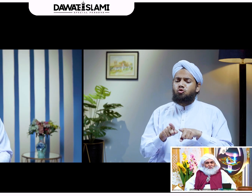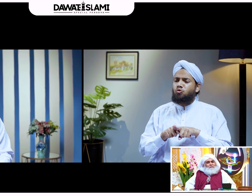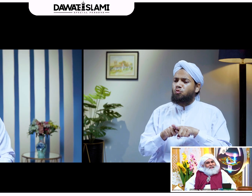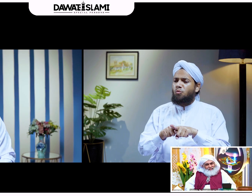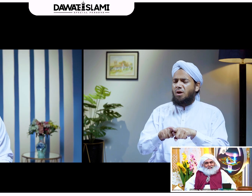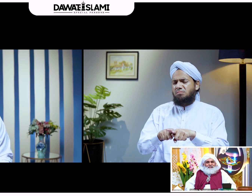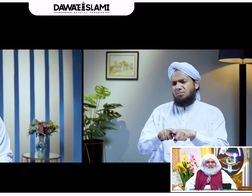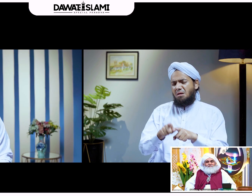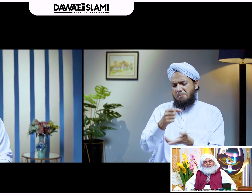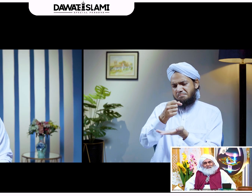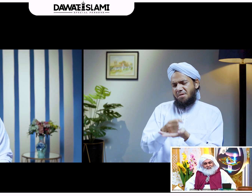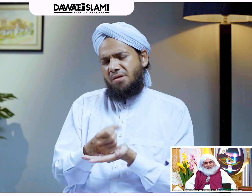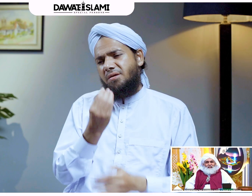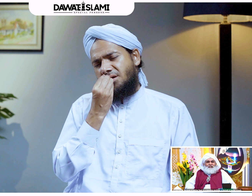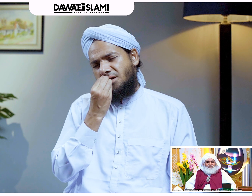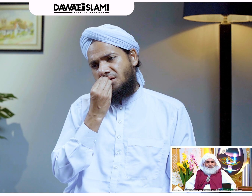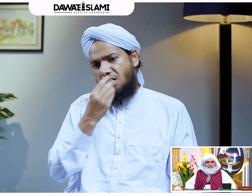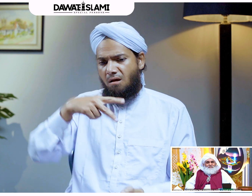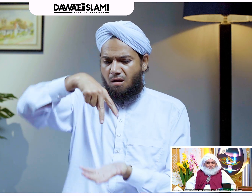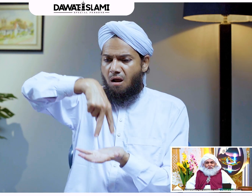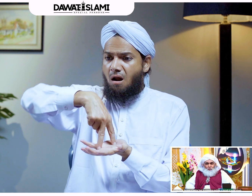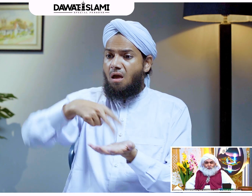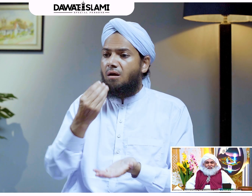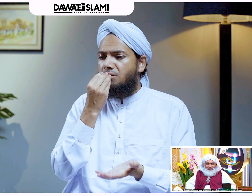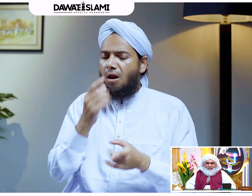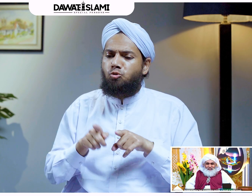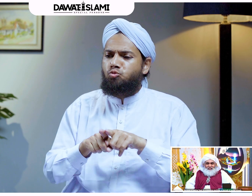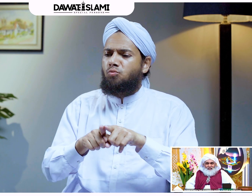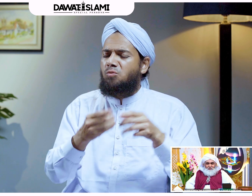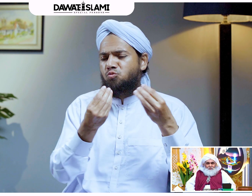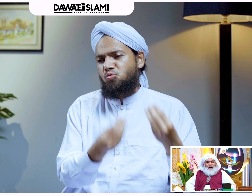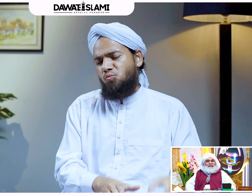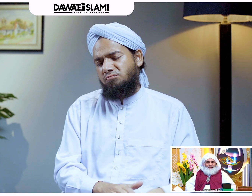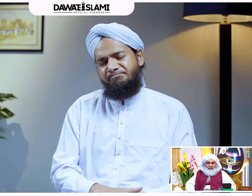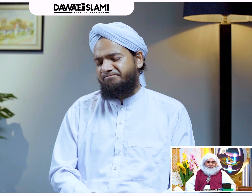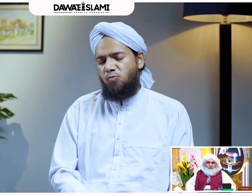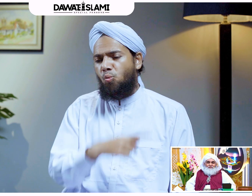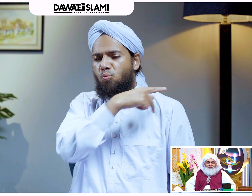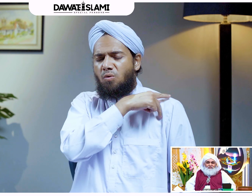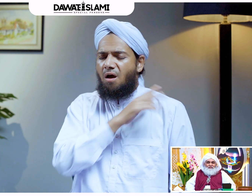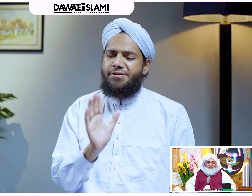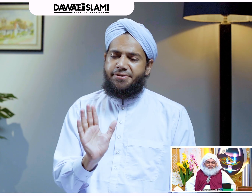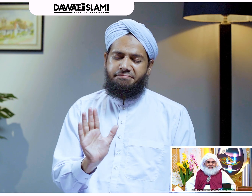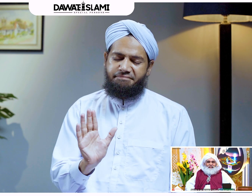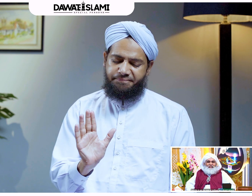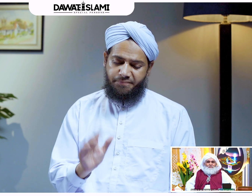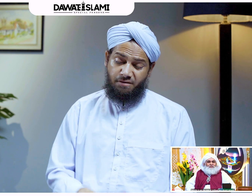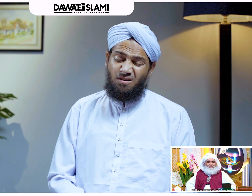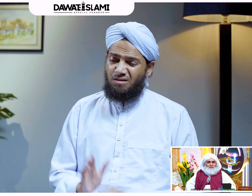تو بیٹھ کر کھانا ہے، کھڑے کھڑے کھانا یہ سنت چھوٹ رہی ہے کھانے کی، گناہ نہیں کہیں گے اس کو، لیکن یہ کہ مہذب